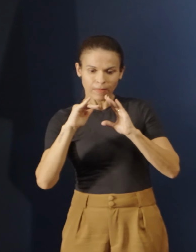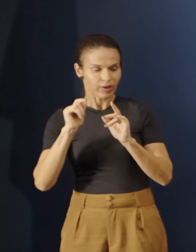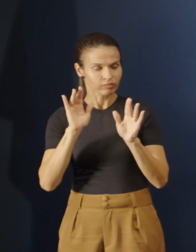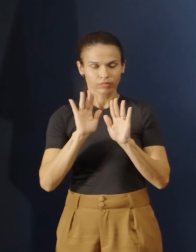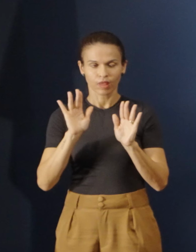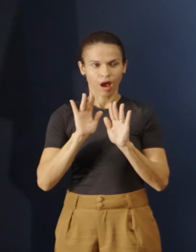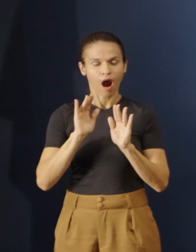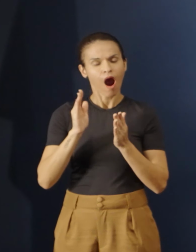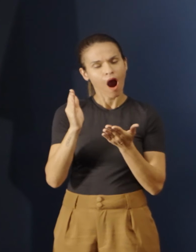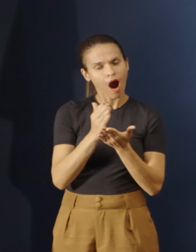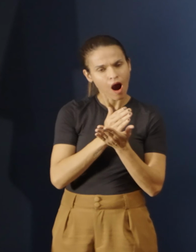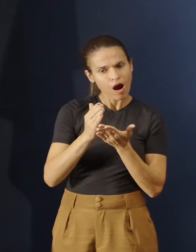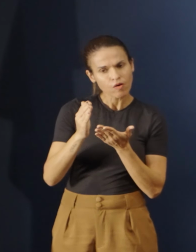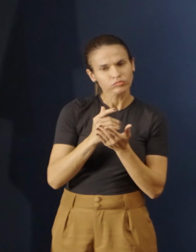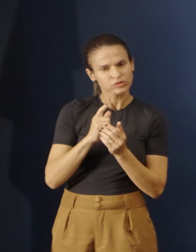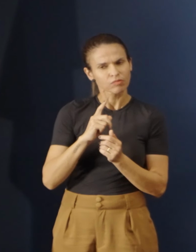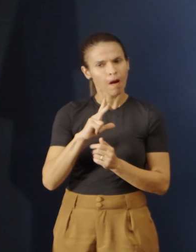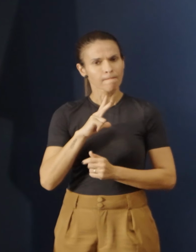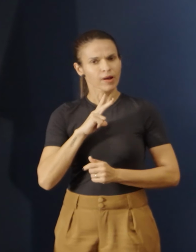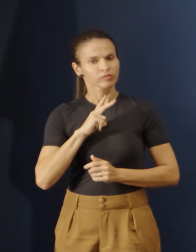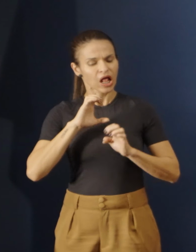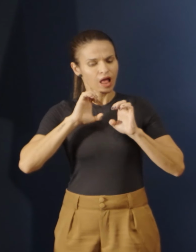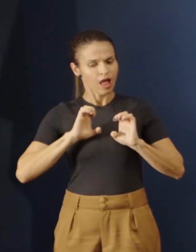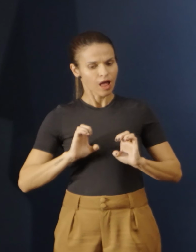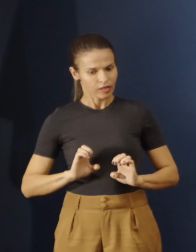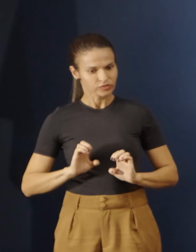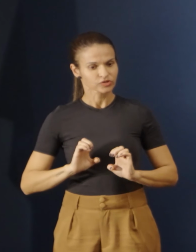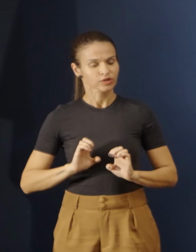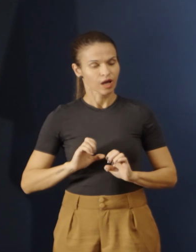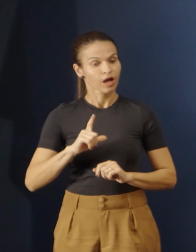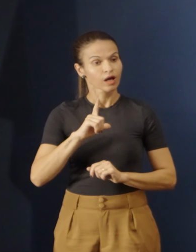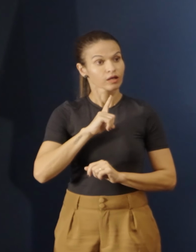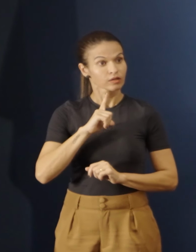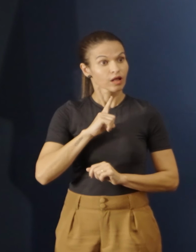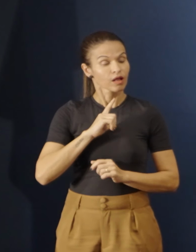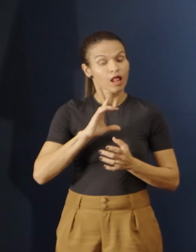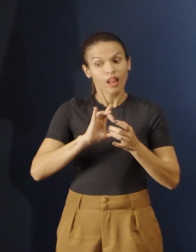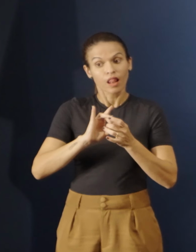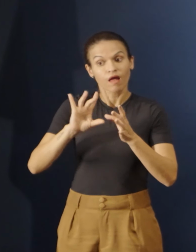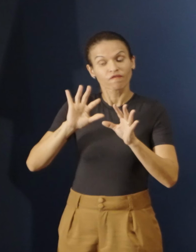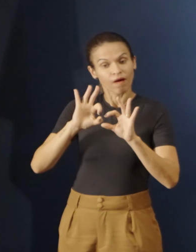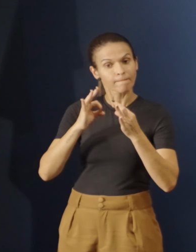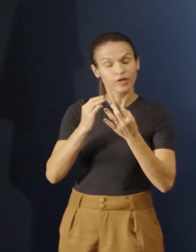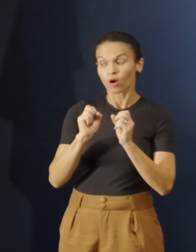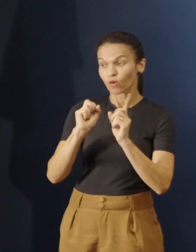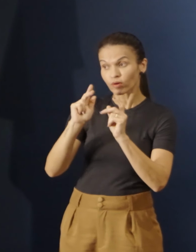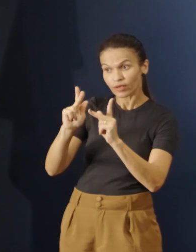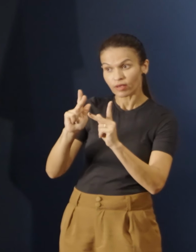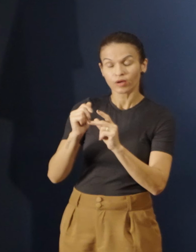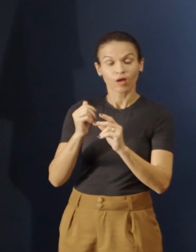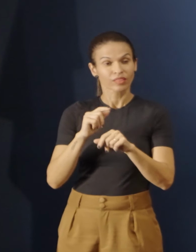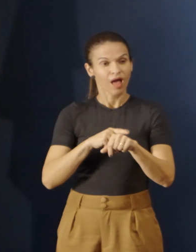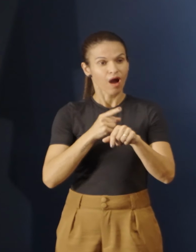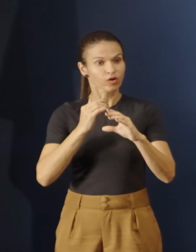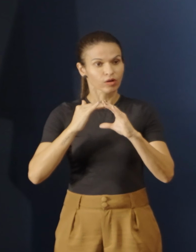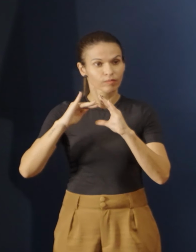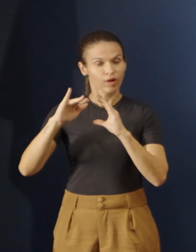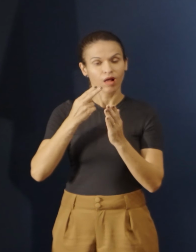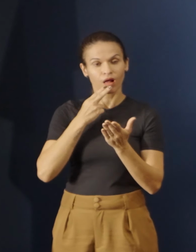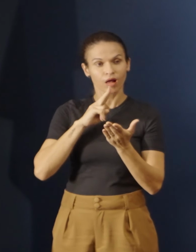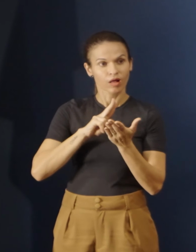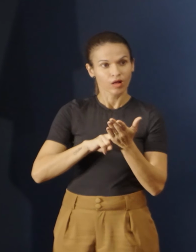Eu acho que algumas coisas você tem que ter uma reserva ética. Se você tiver anuência, permissão da família, ok. Quando eu publiquei a correspondência